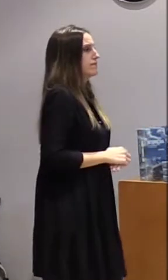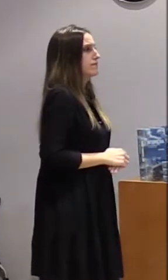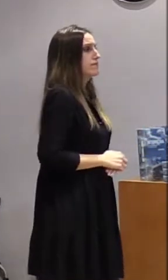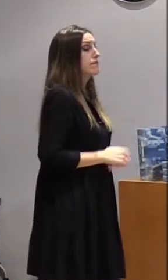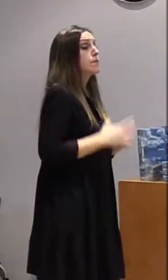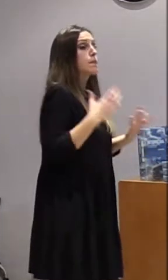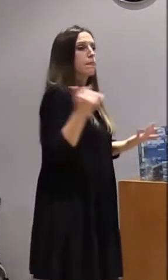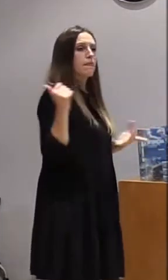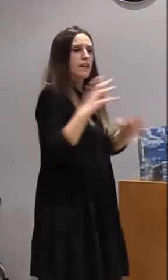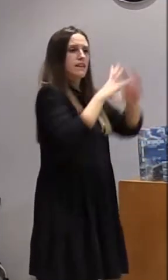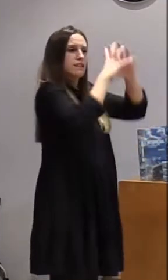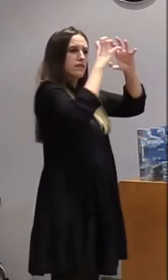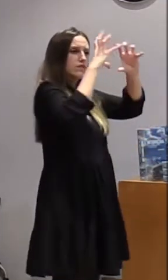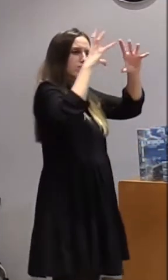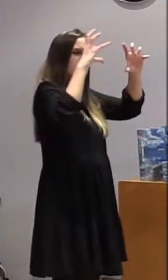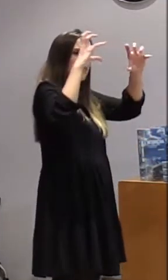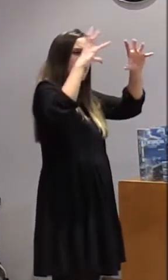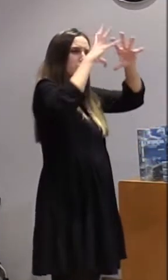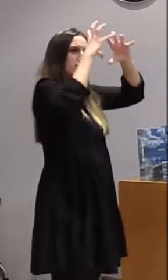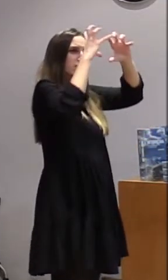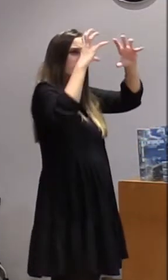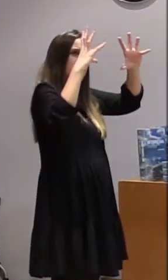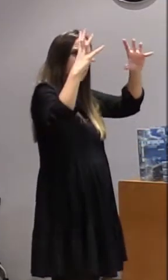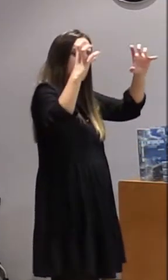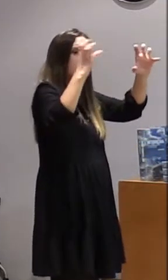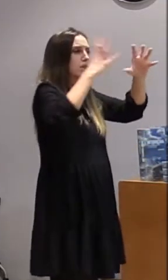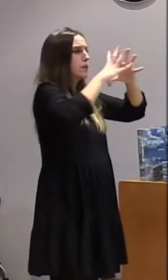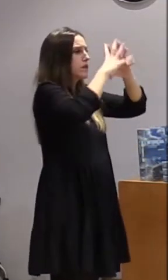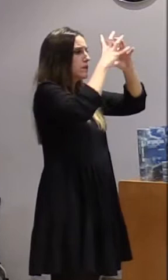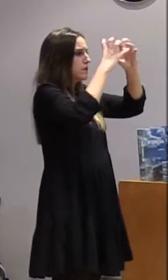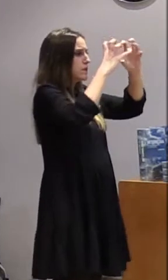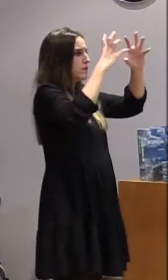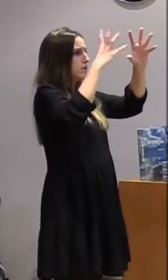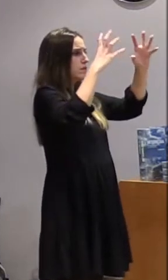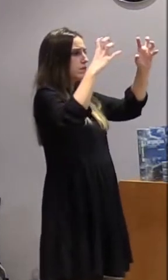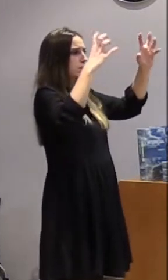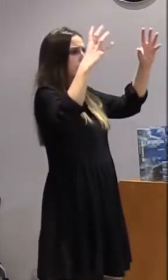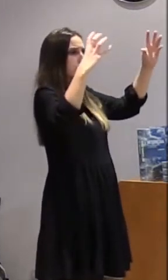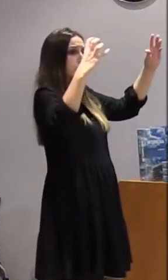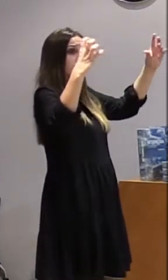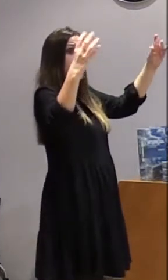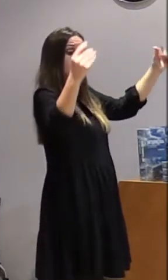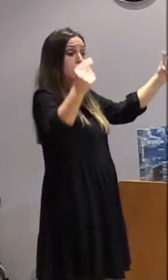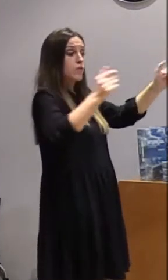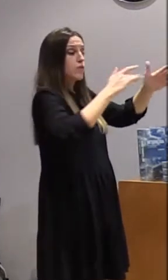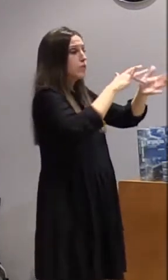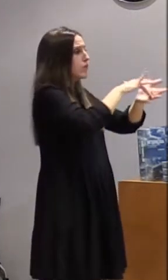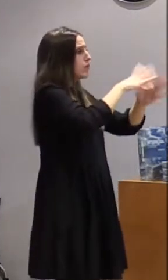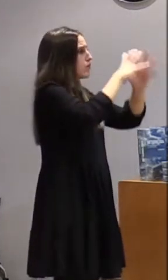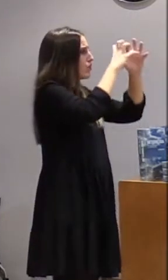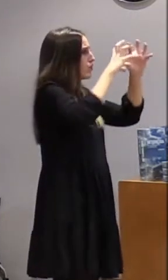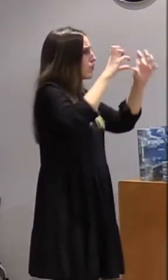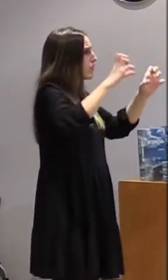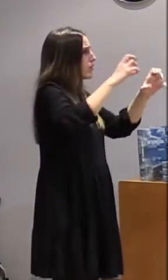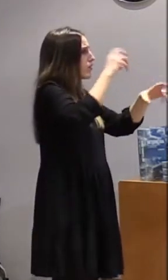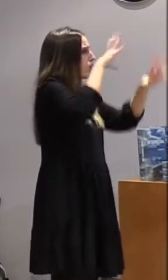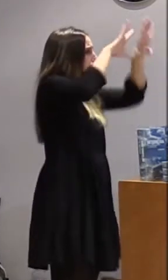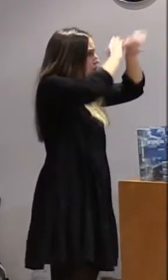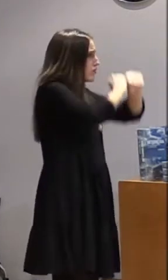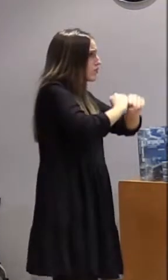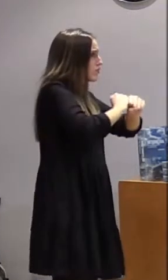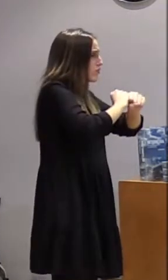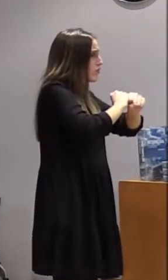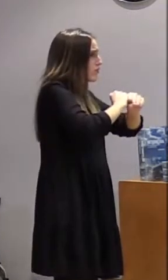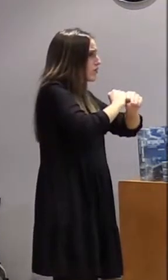Y esas nubes desgarradas, esas nubes que se van deshaciendo una vez que el nubarrón oscuro, el telón de fondo que hay detrás